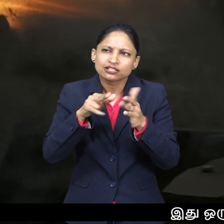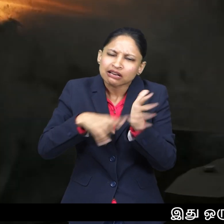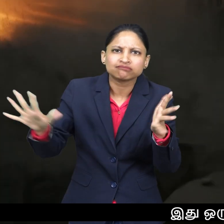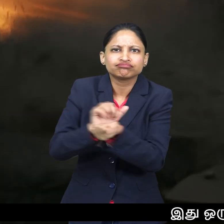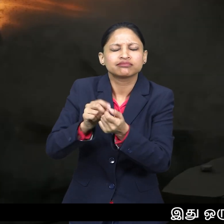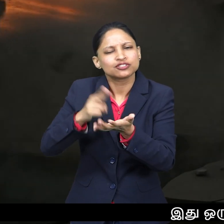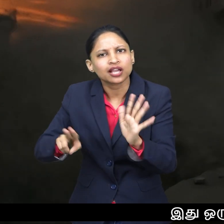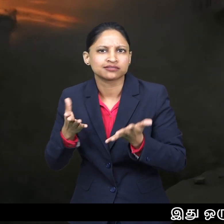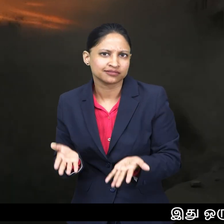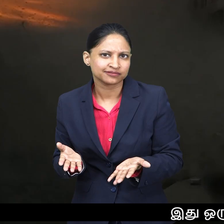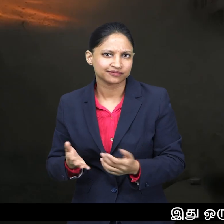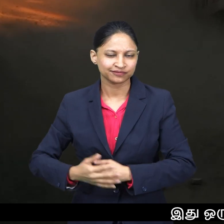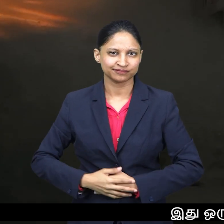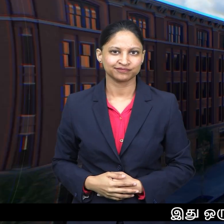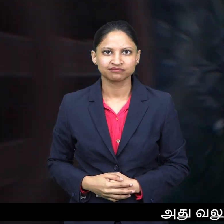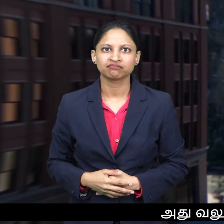பேரழிவு.